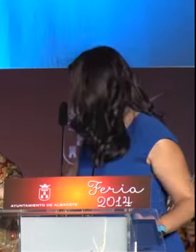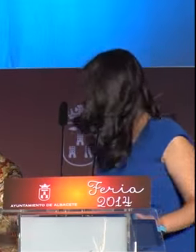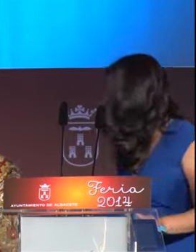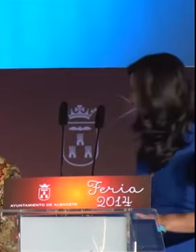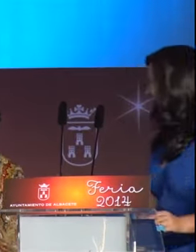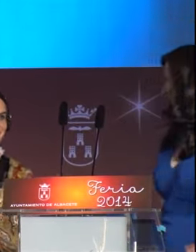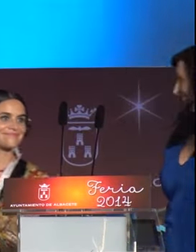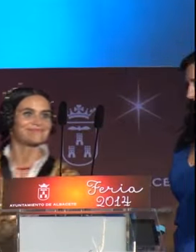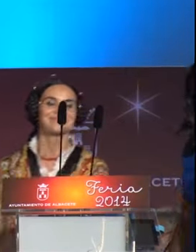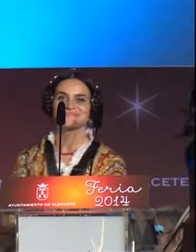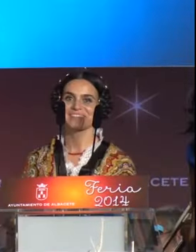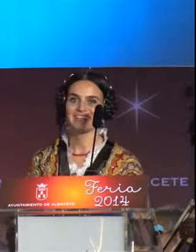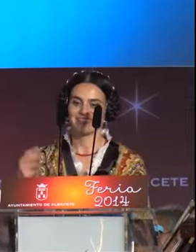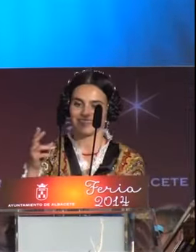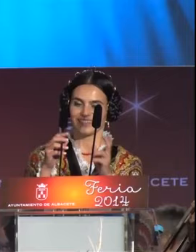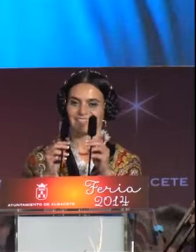sucesores.